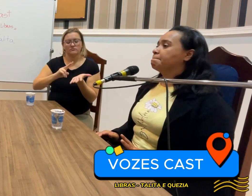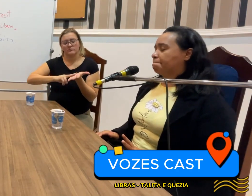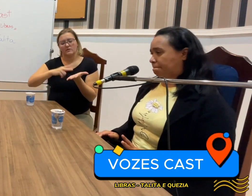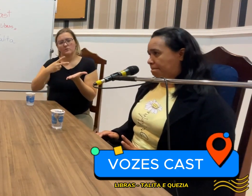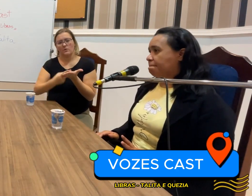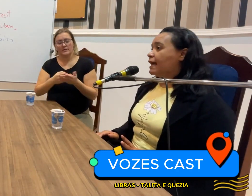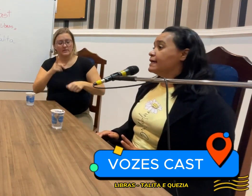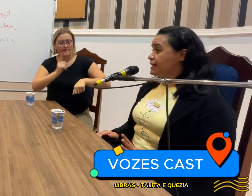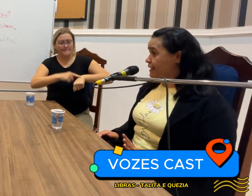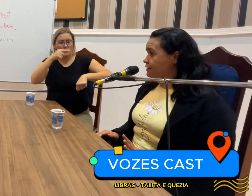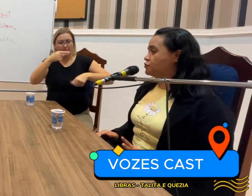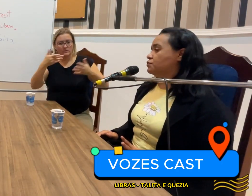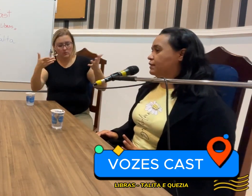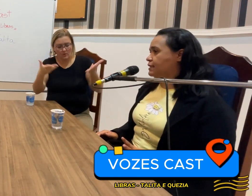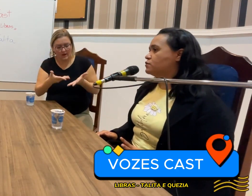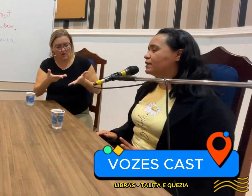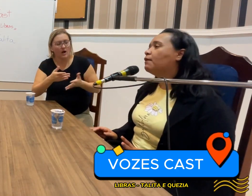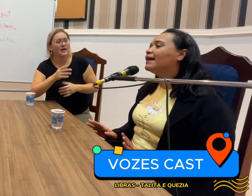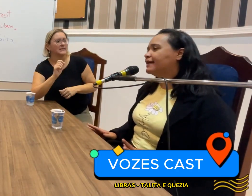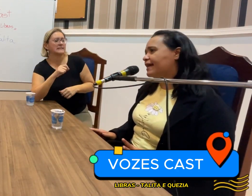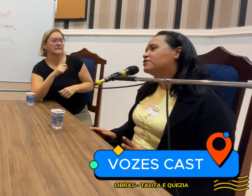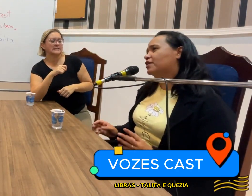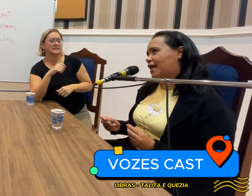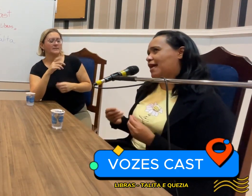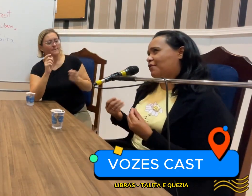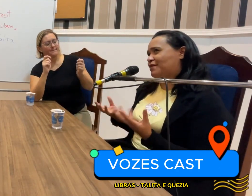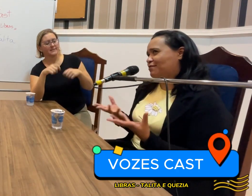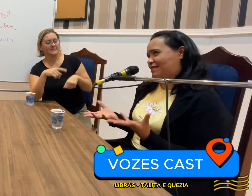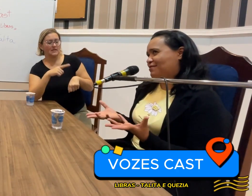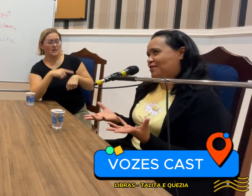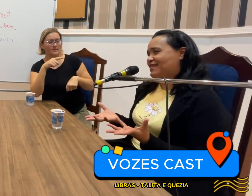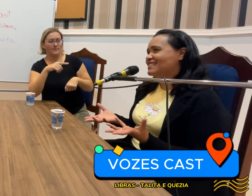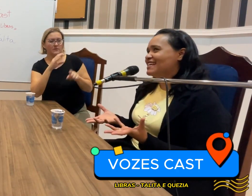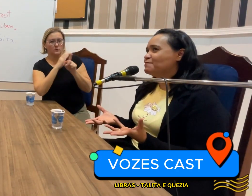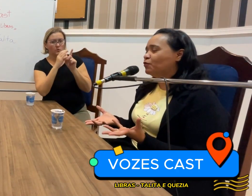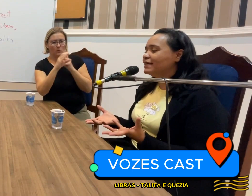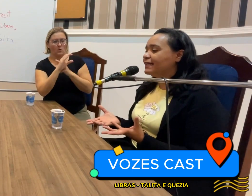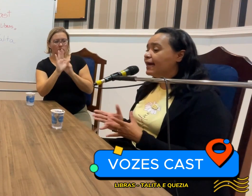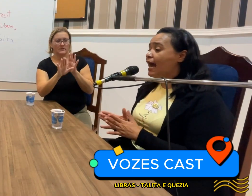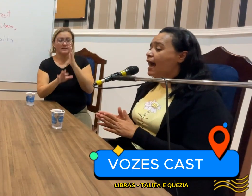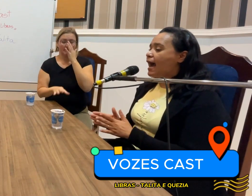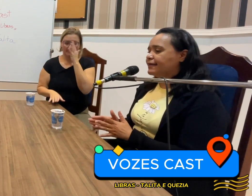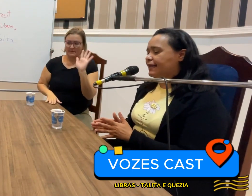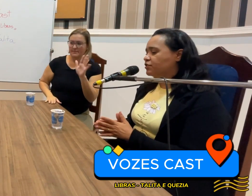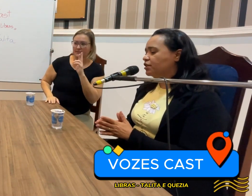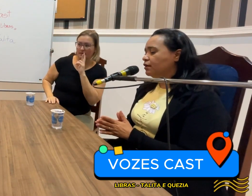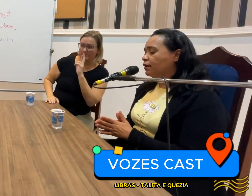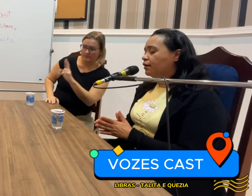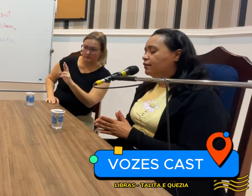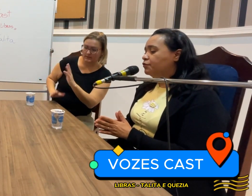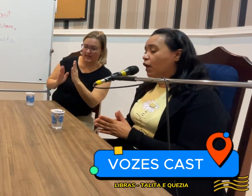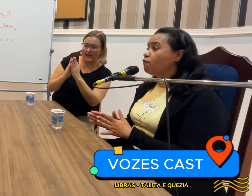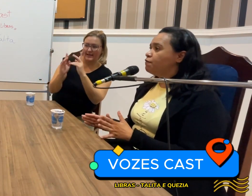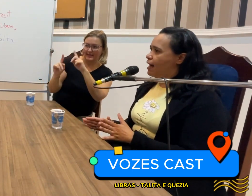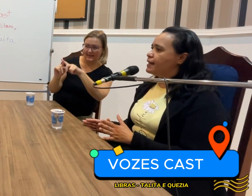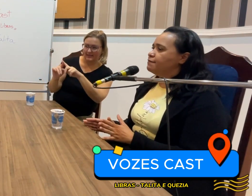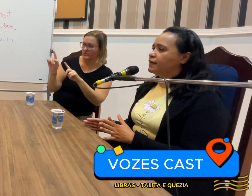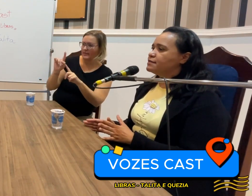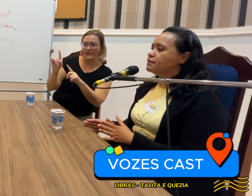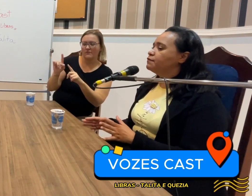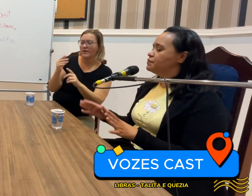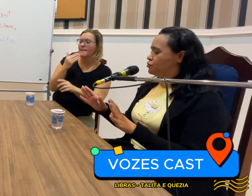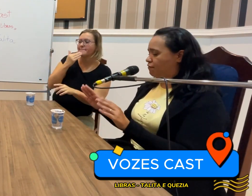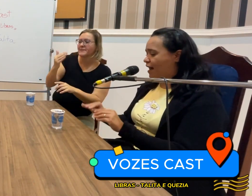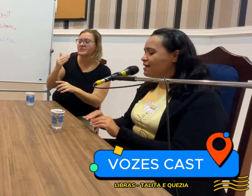momento, naquela necessidade. Isso. Então, a igreja, é o que eu quis responder, né? A igreja não vai